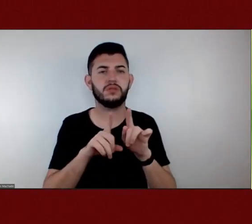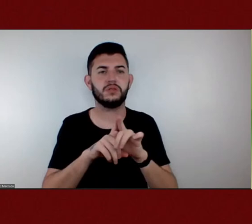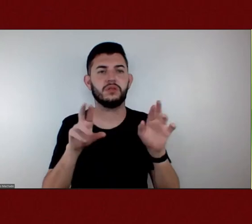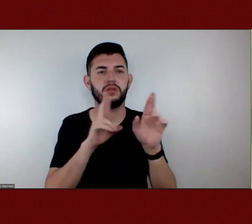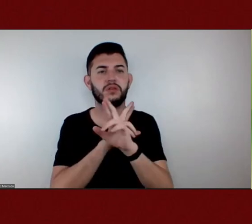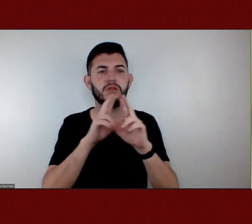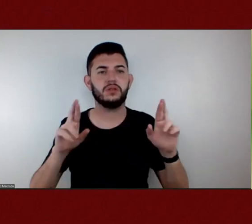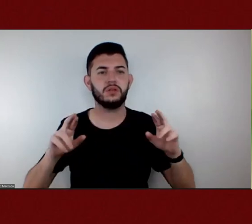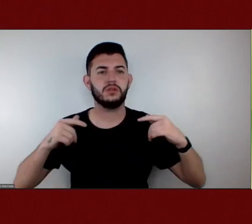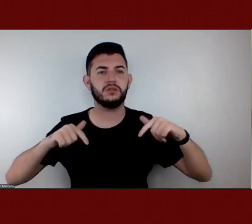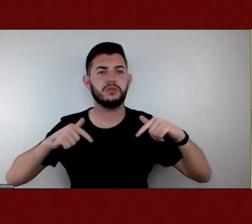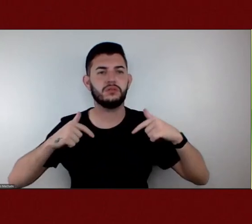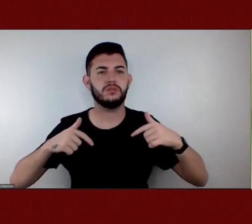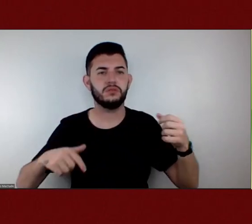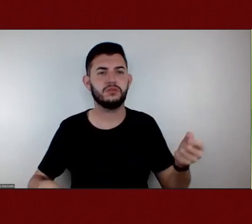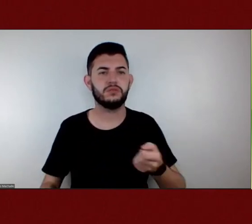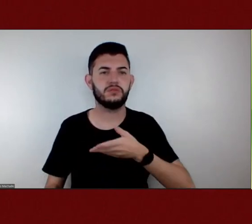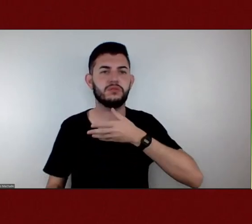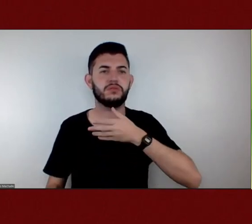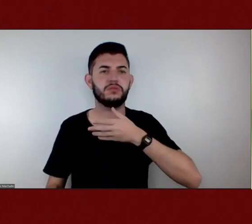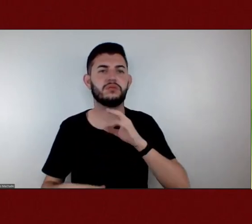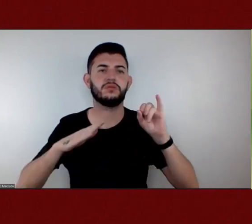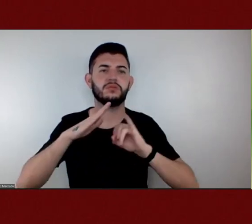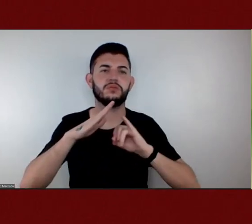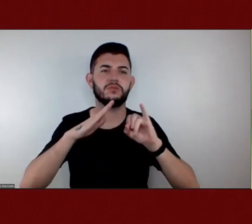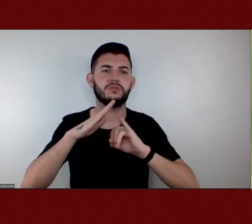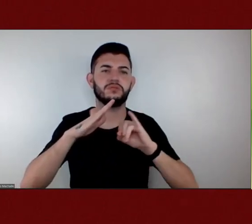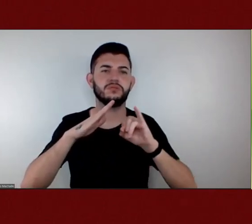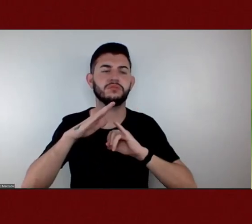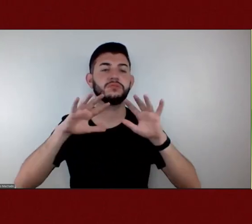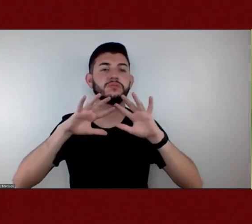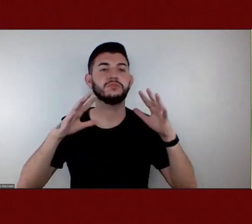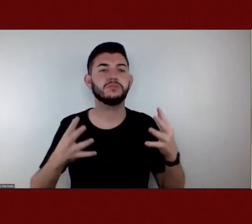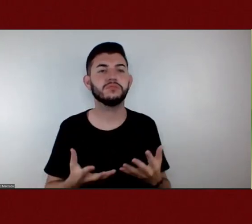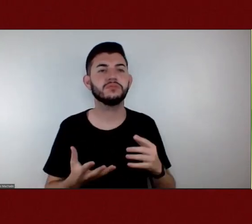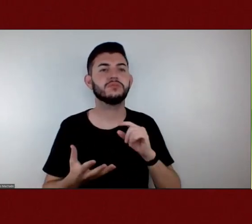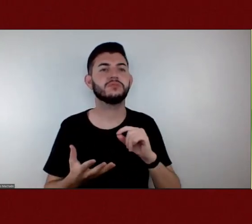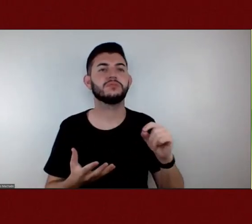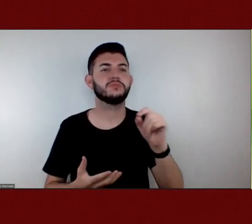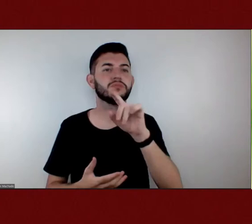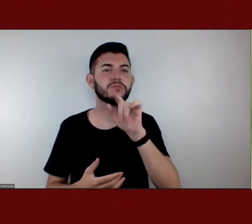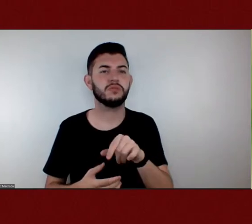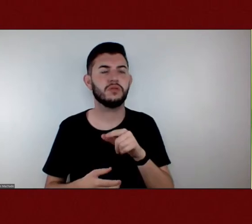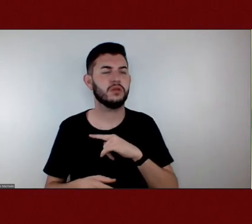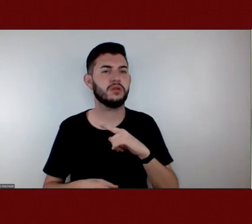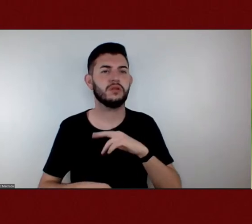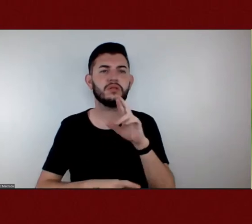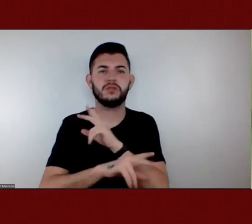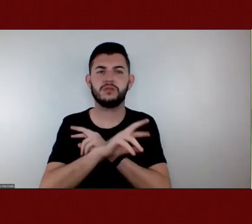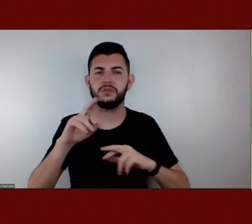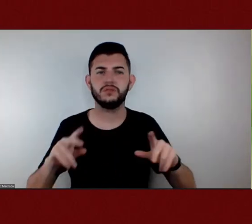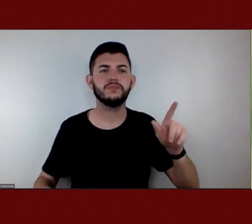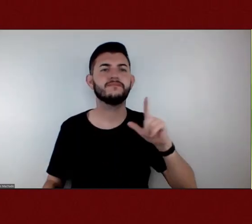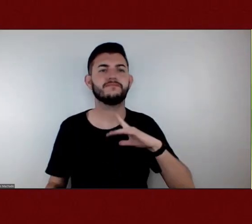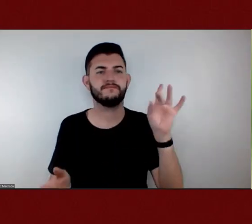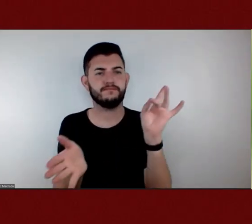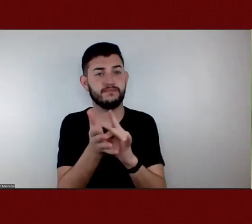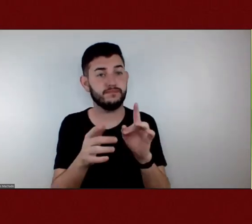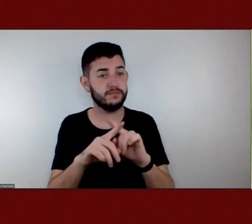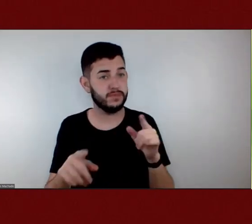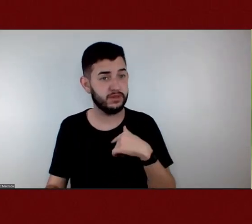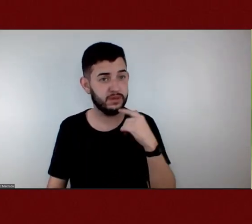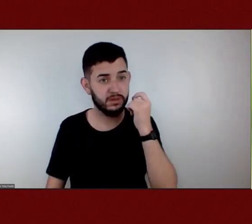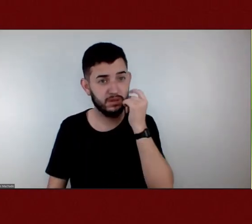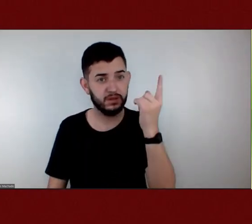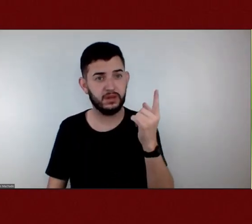trabalho, novas instituições, um mundo completamente diverso. Mas a ideia que